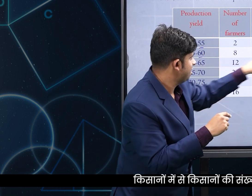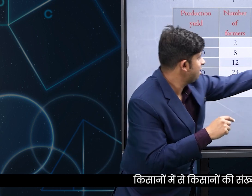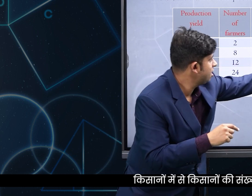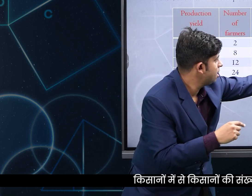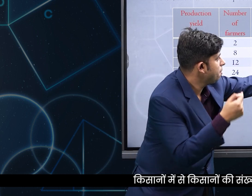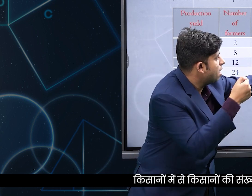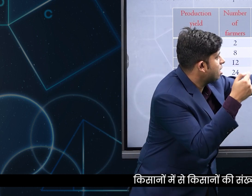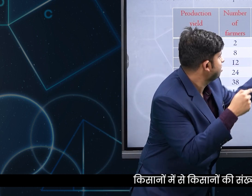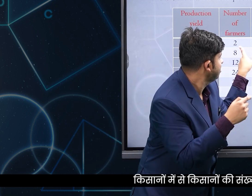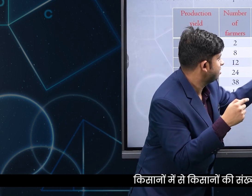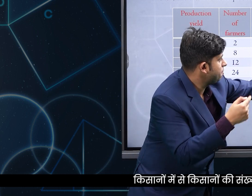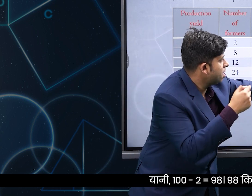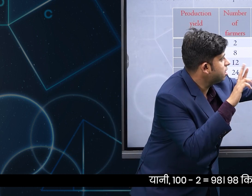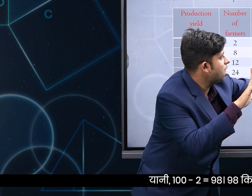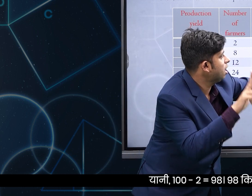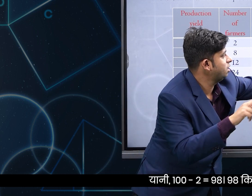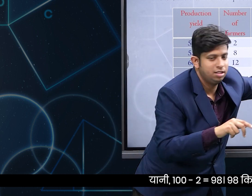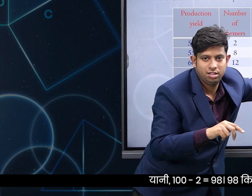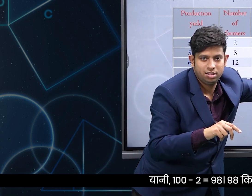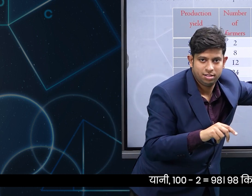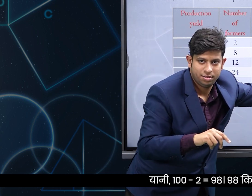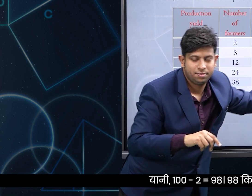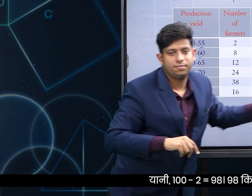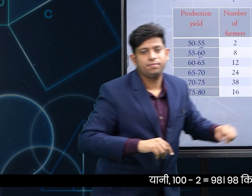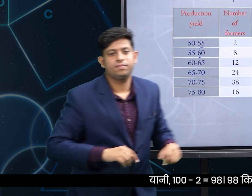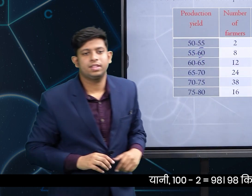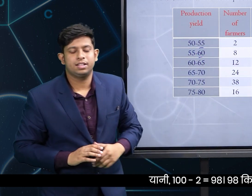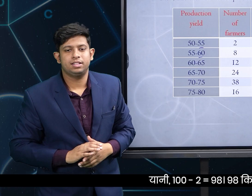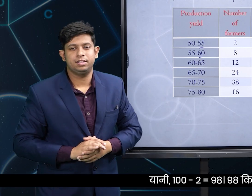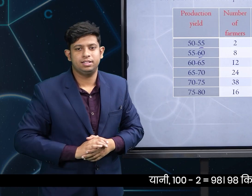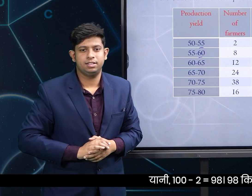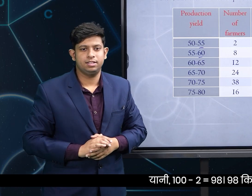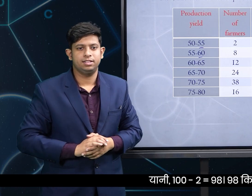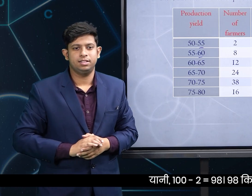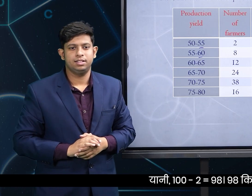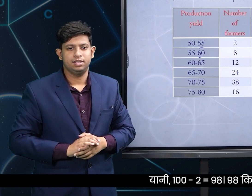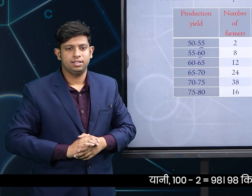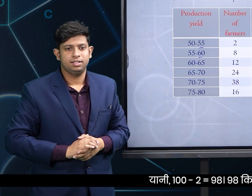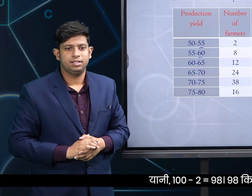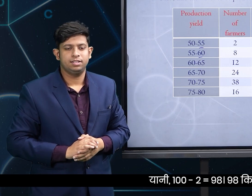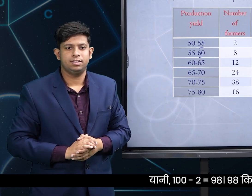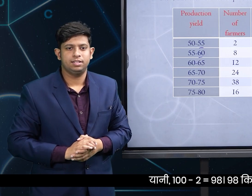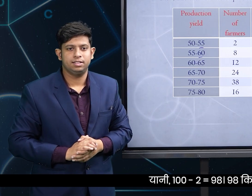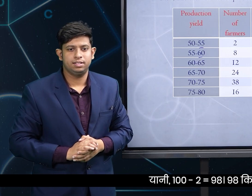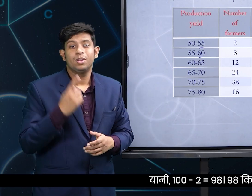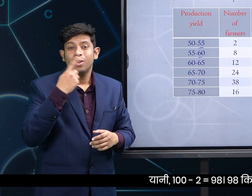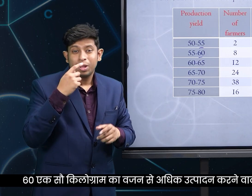की संख्या घटानी होगी। यानी 100 - 2 = 98। 98 किसानों ऐसे हैं